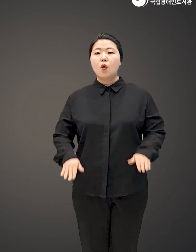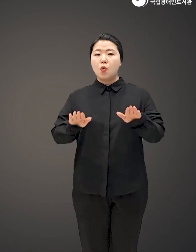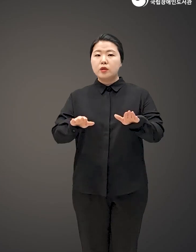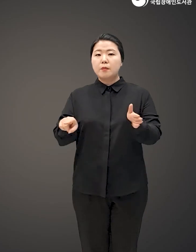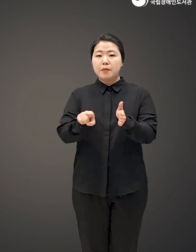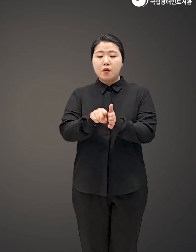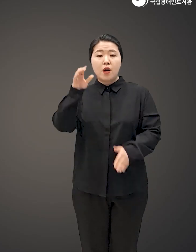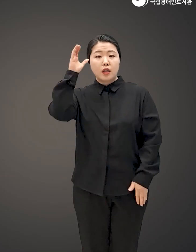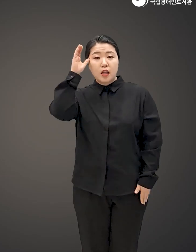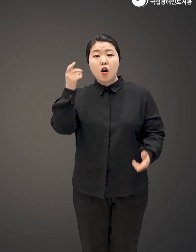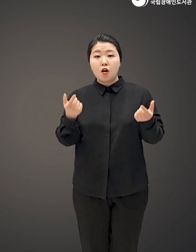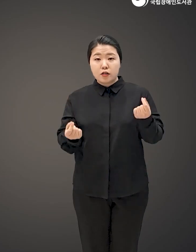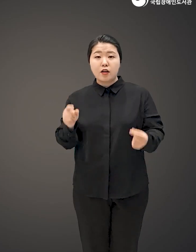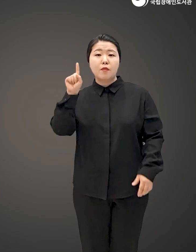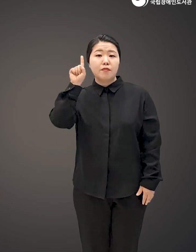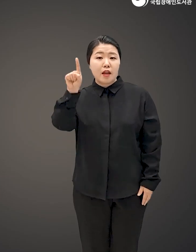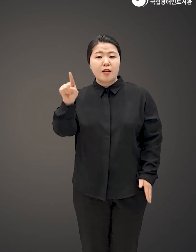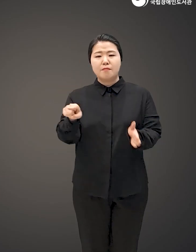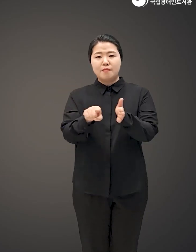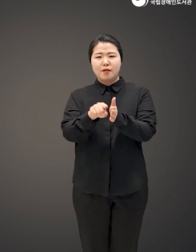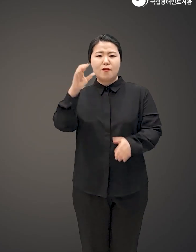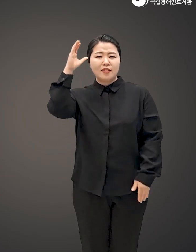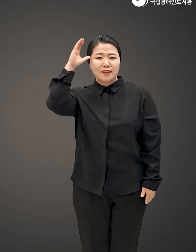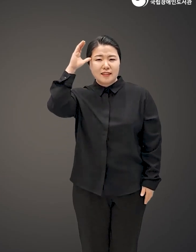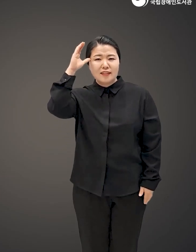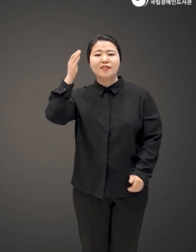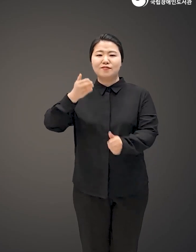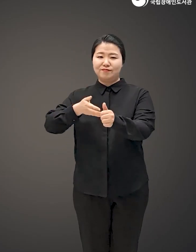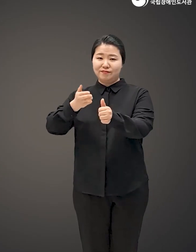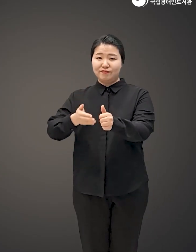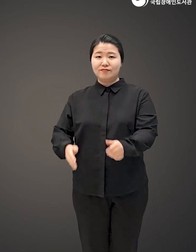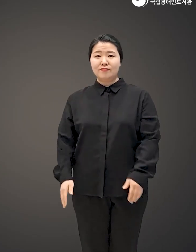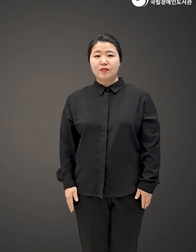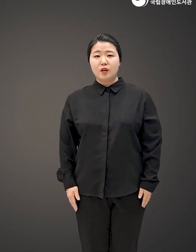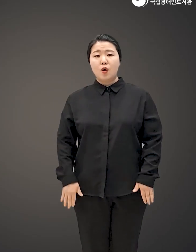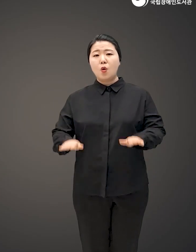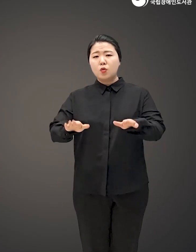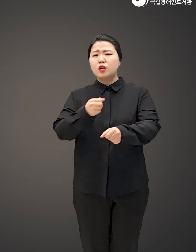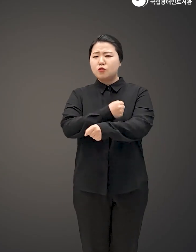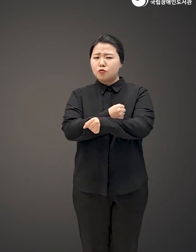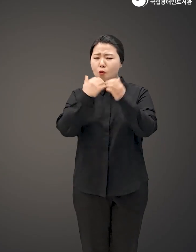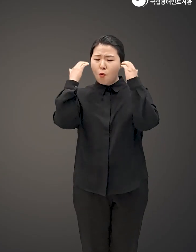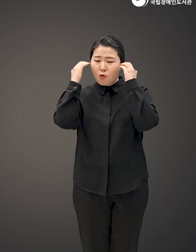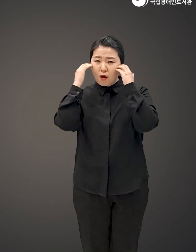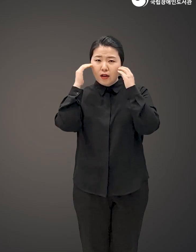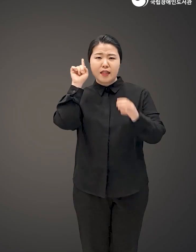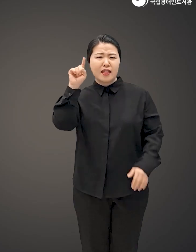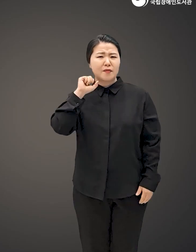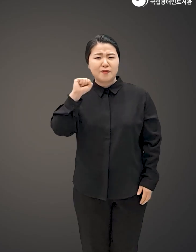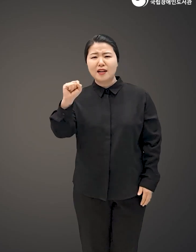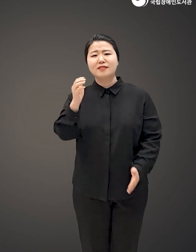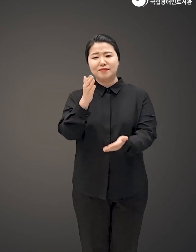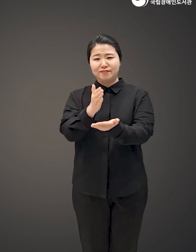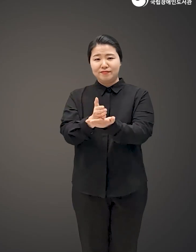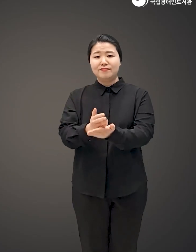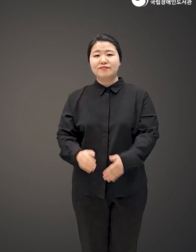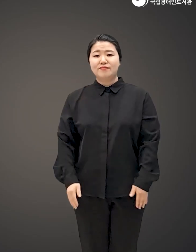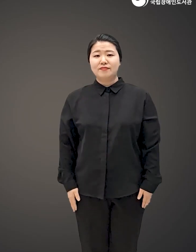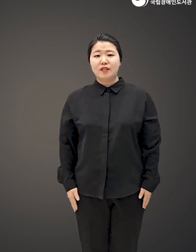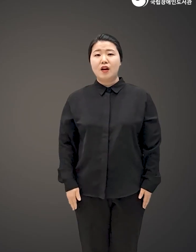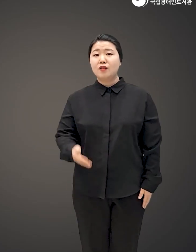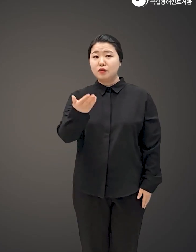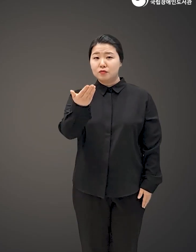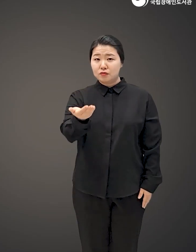오늘을 믿고 기대한 것처럼 내일을 또 믿고 기대해라. 오늘의 일은 오늘의 일로 충분하다.